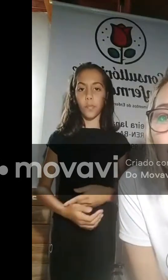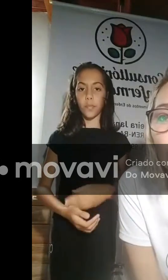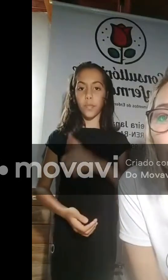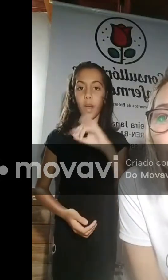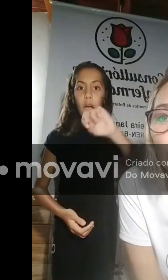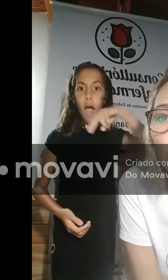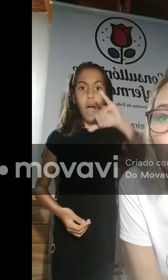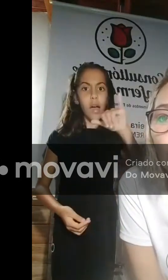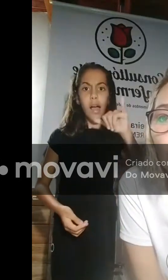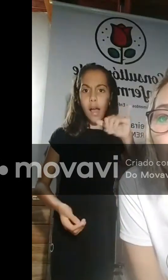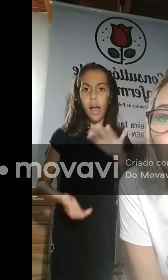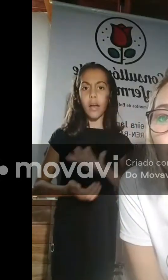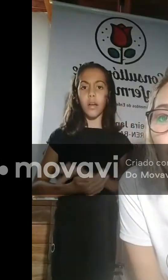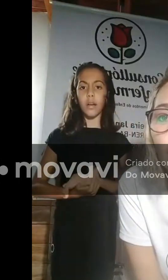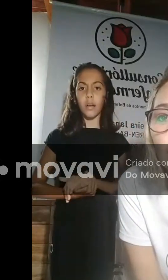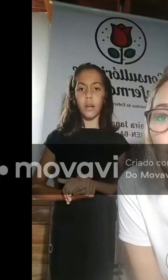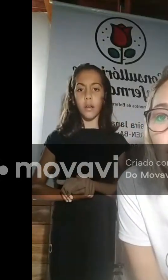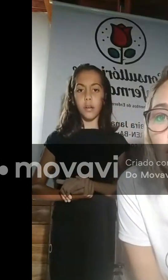Dani.